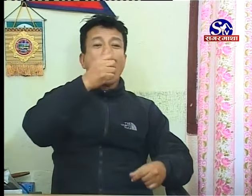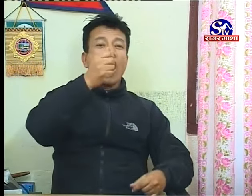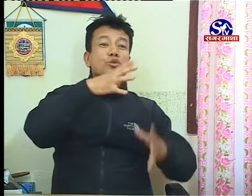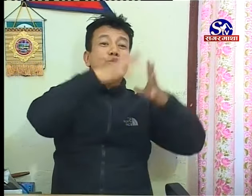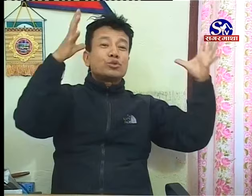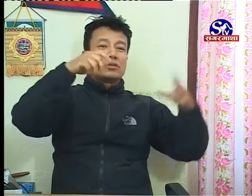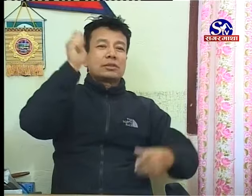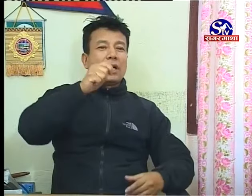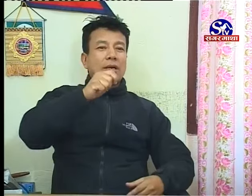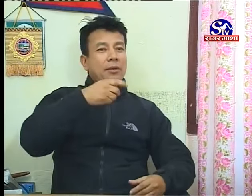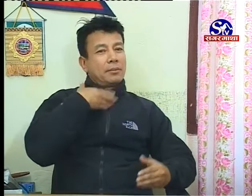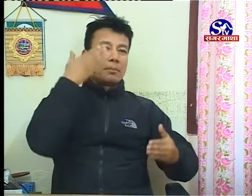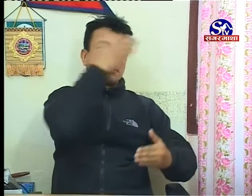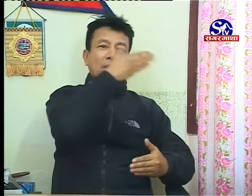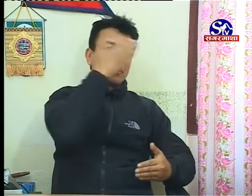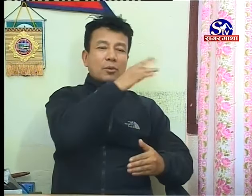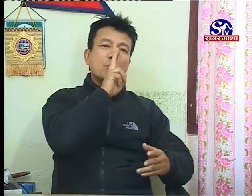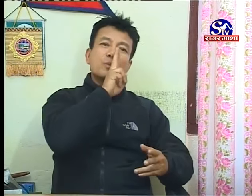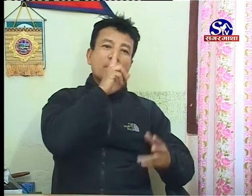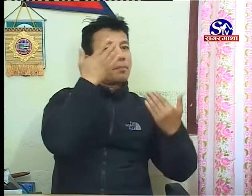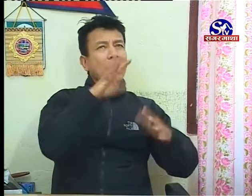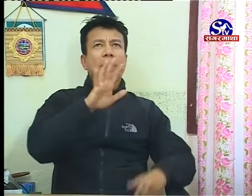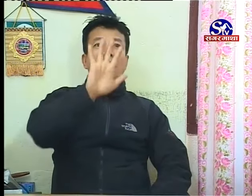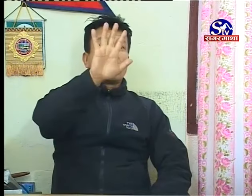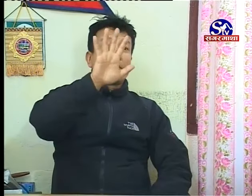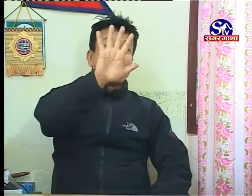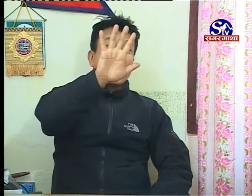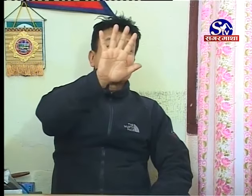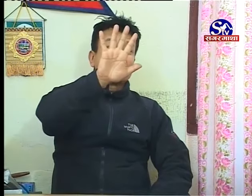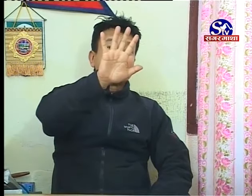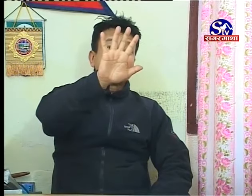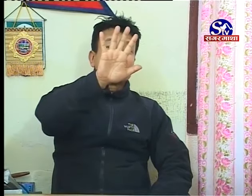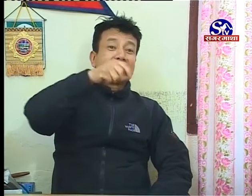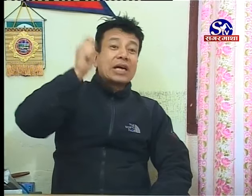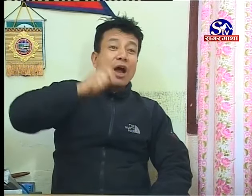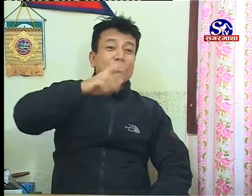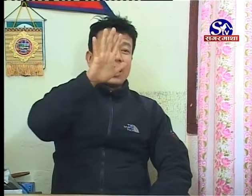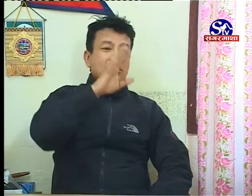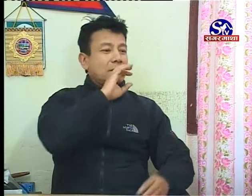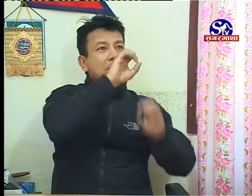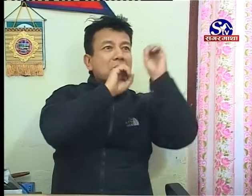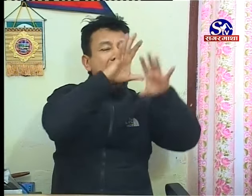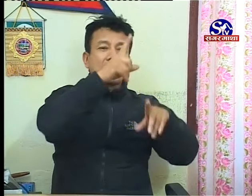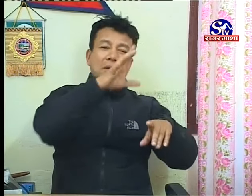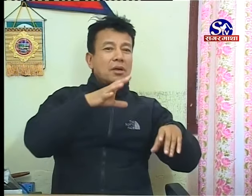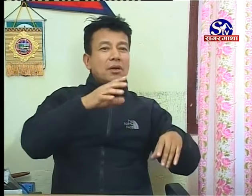गर्नुपर्छ भनेर हामी चाहिँ त्यहाँ गयौँ र त्यो विषयमा कुरा गऱ्यौँ। 5